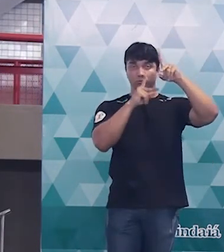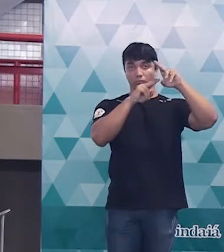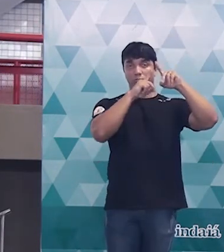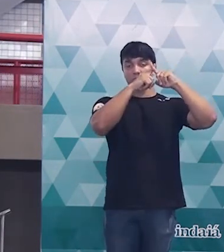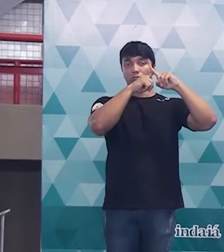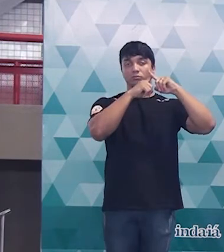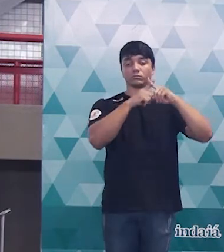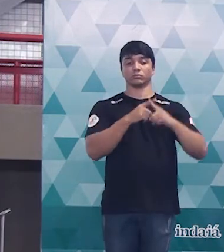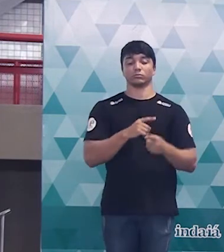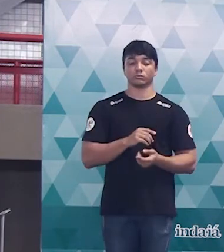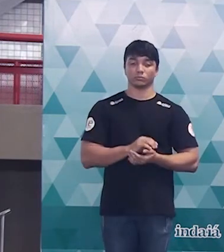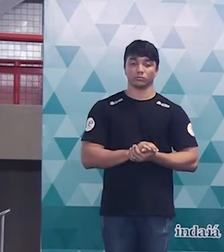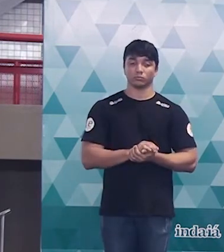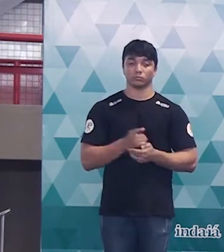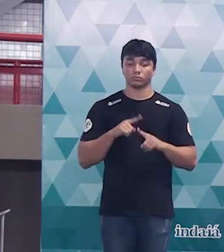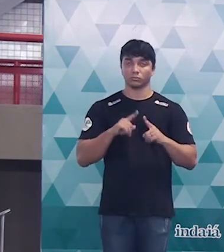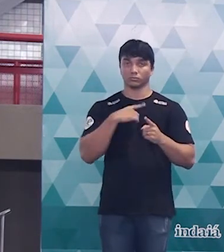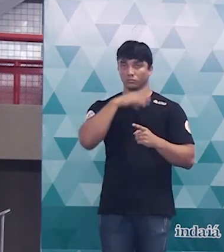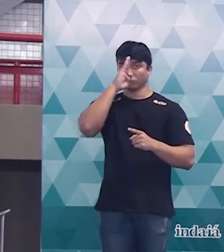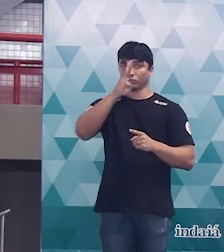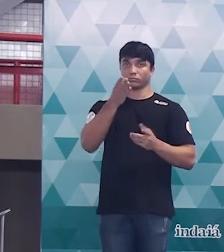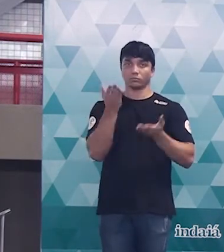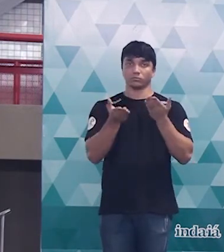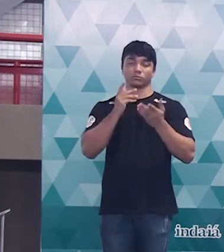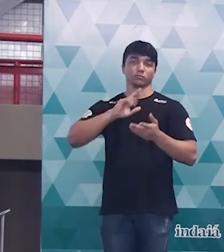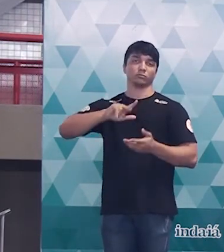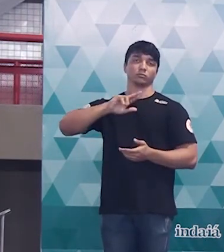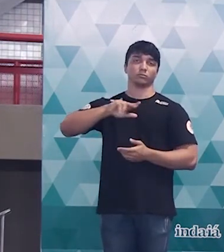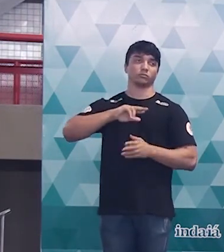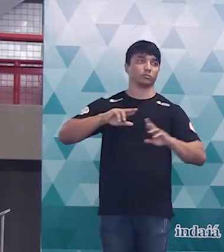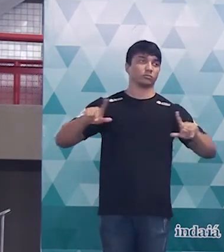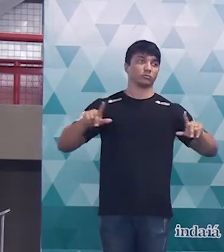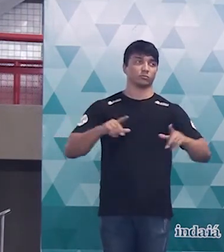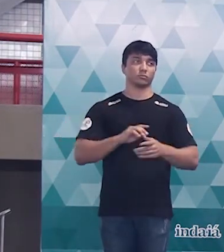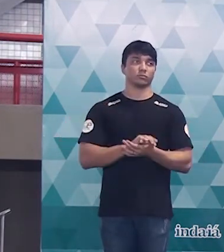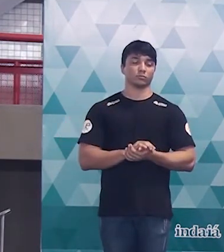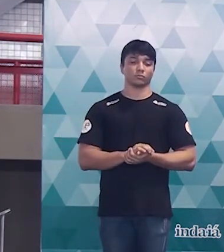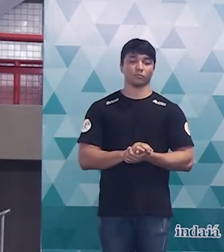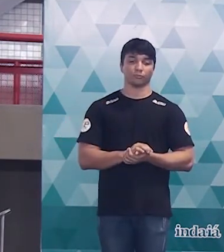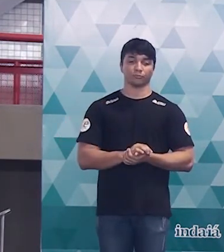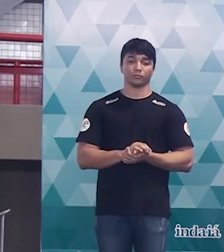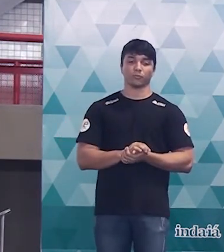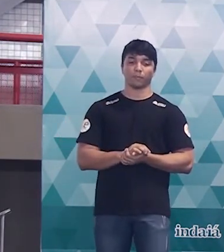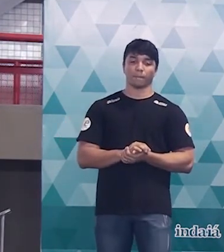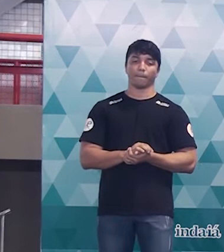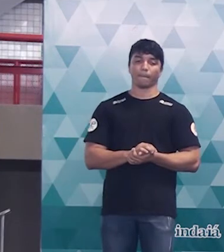embaixo. Então elas não são diretamente proporcionais.